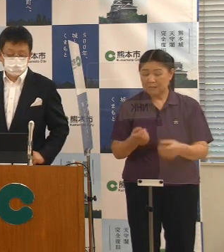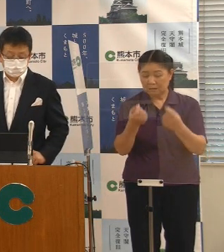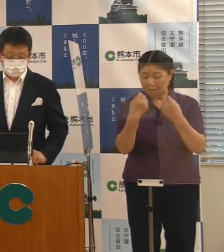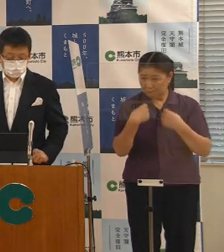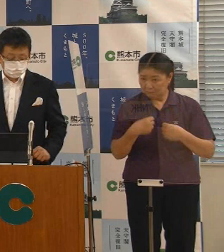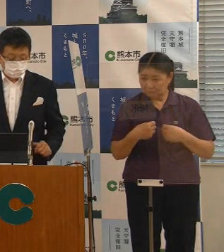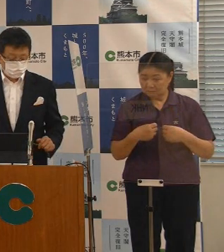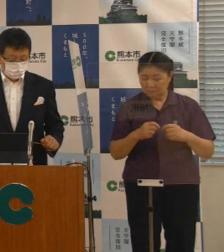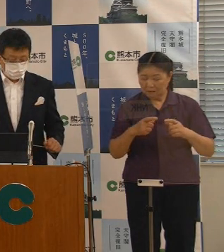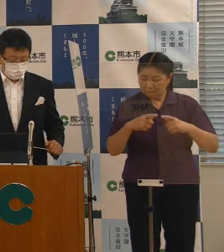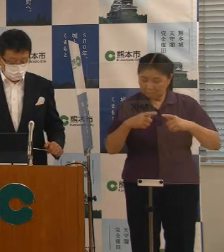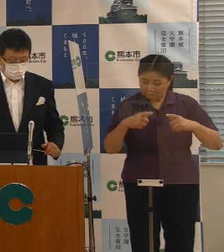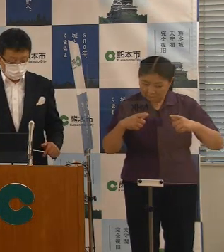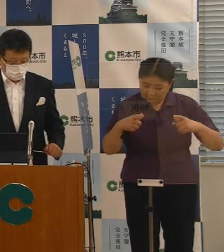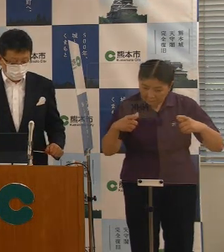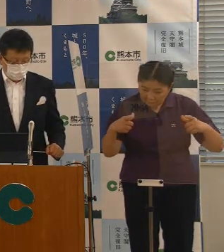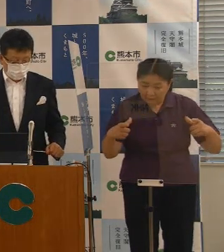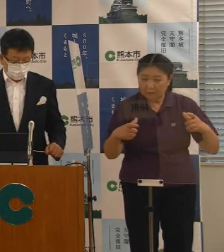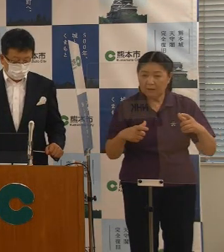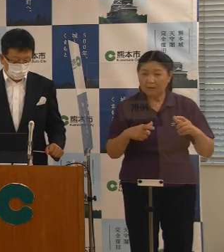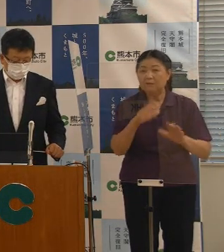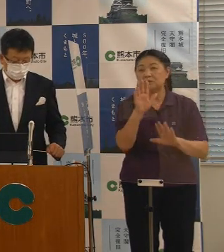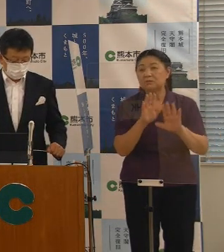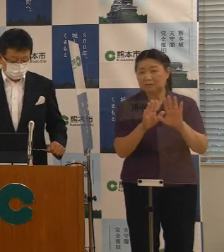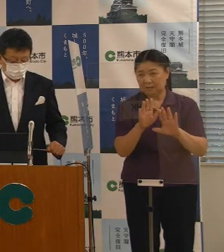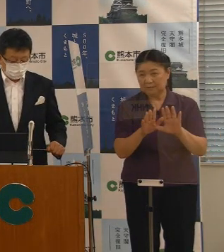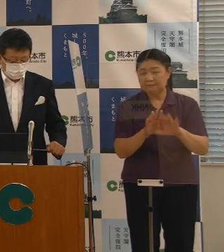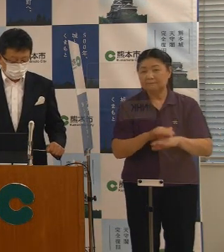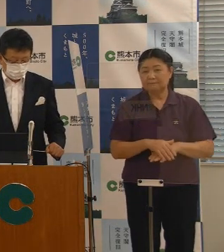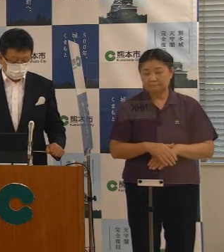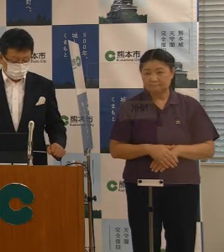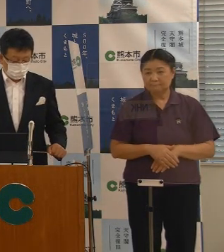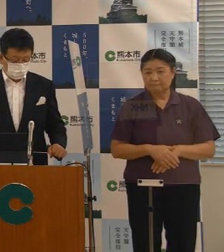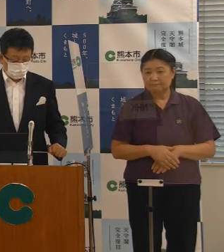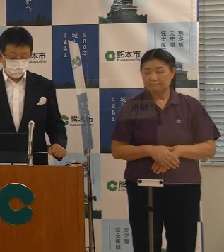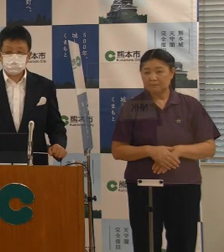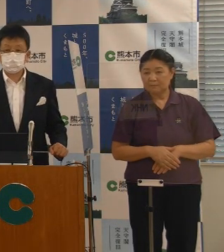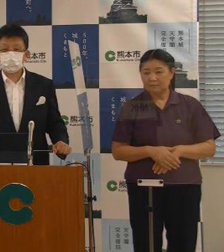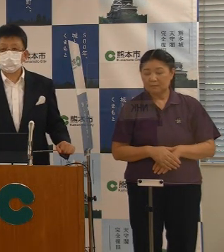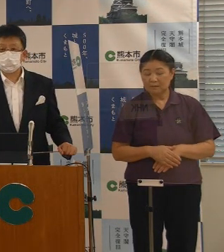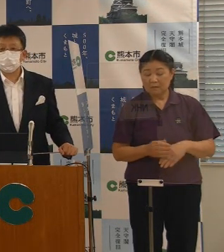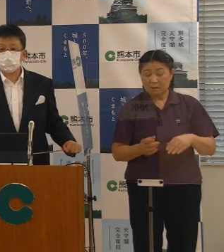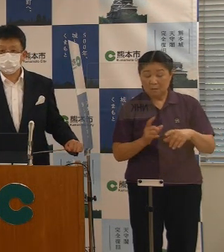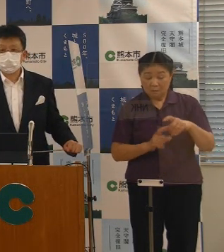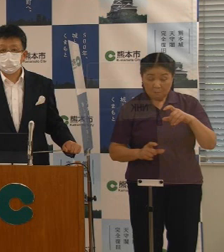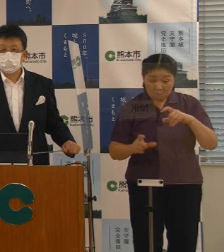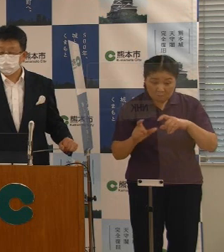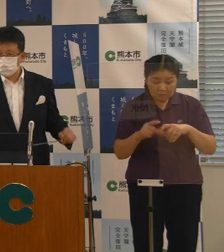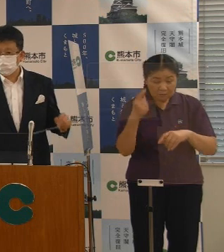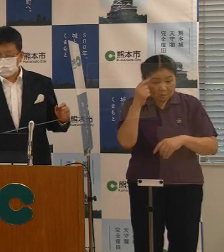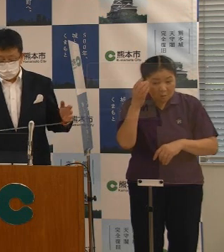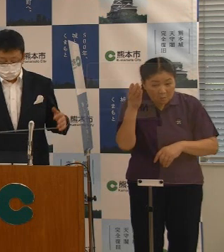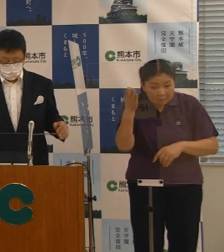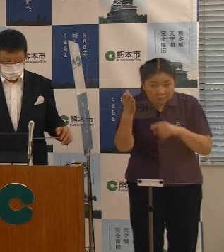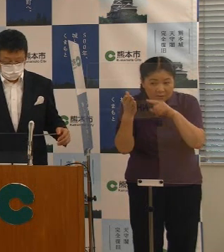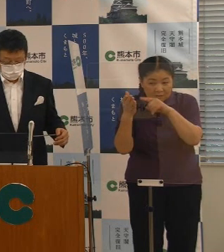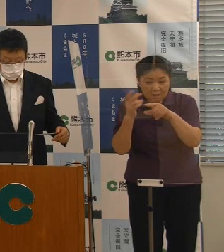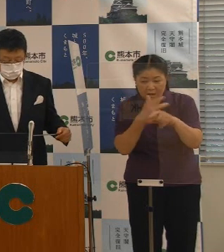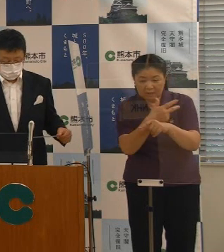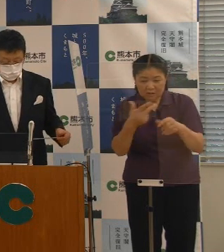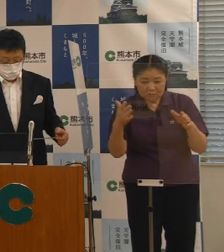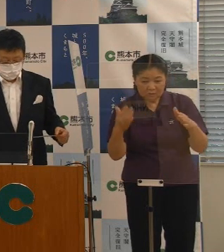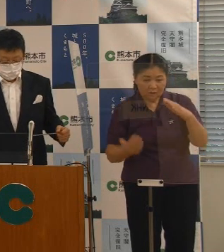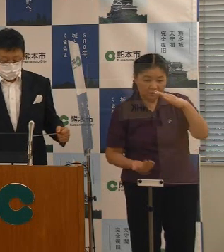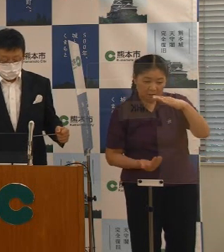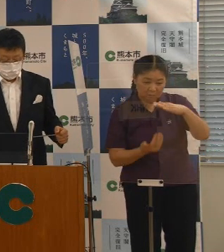染がどんどんやっぱり拡大をしていってですね、当初、想定していたピークをさらに超える、1週間での大体